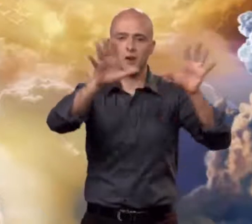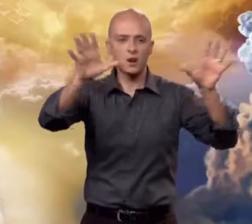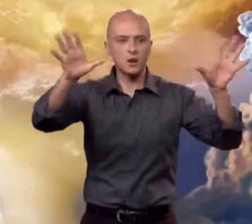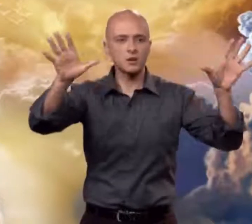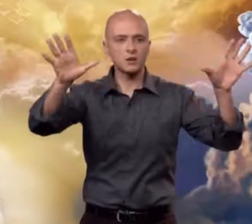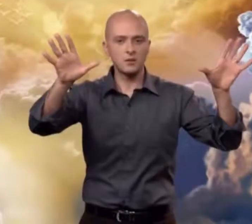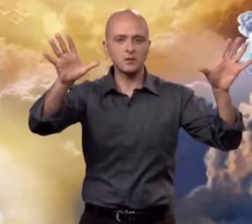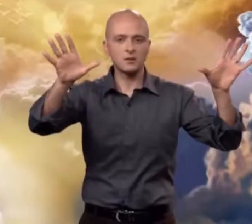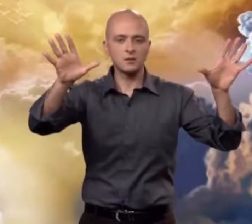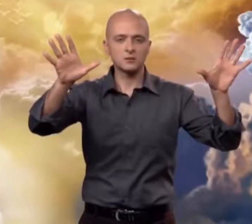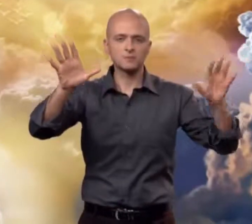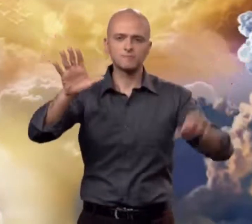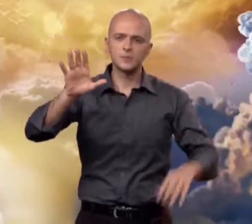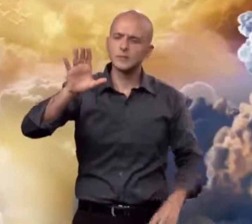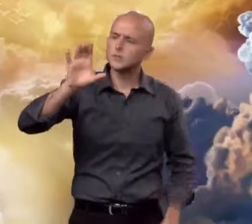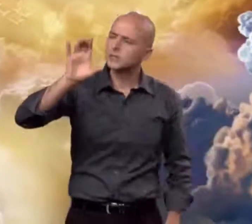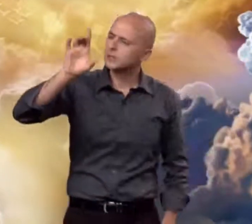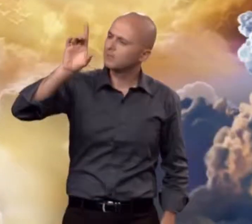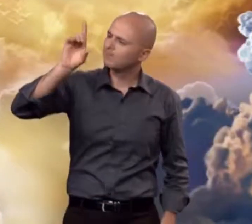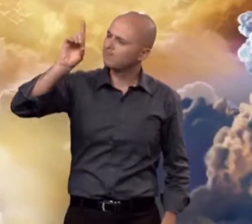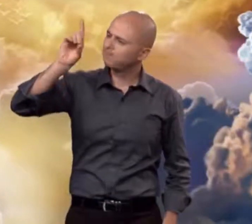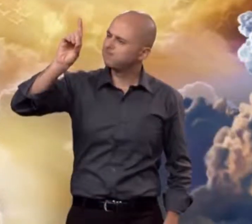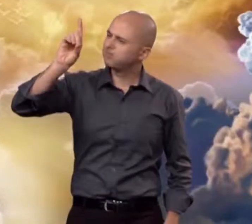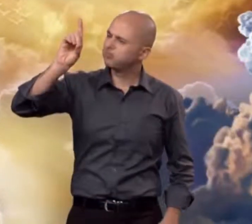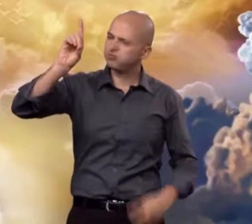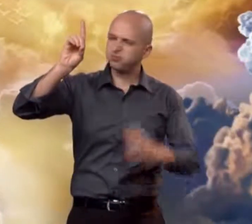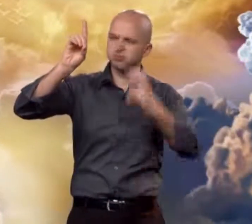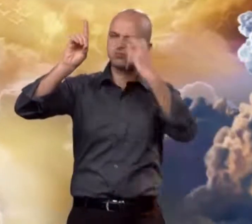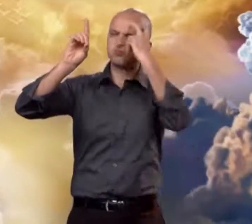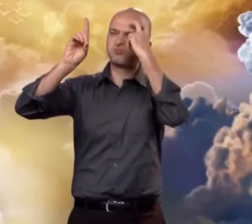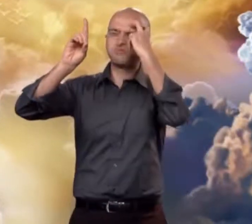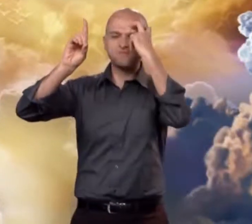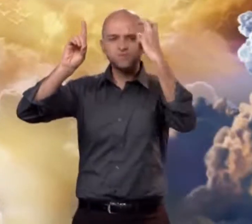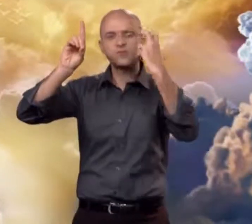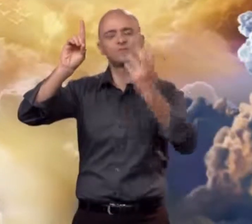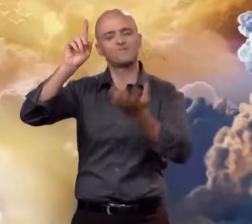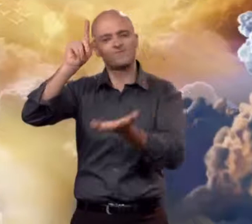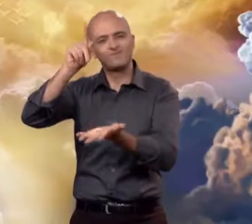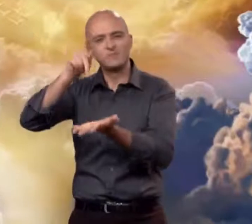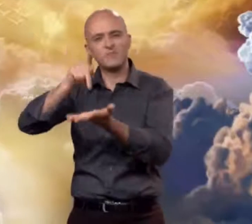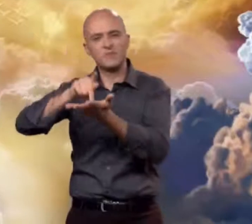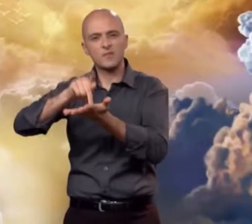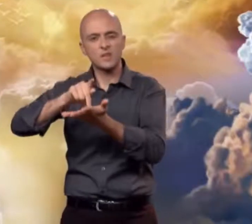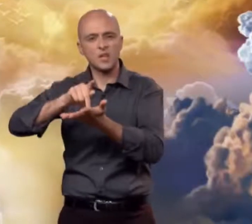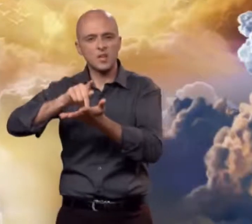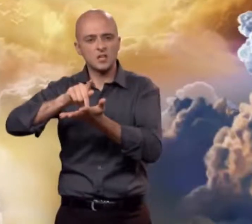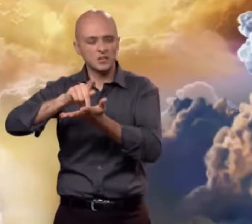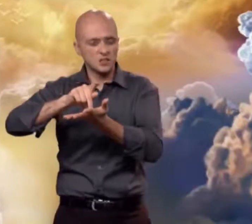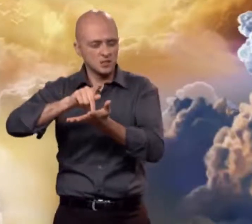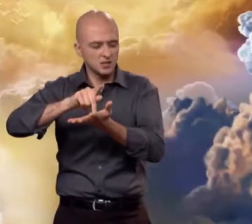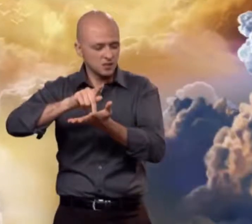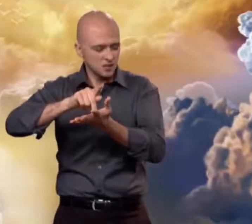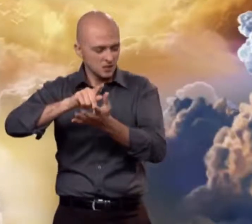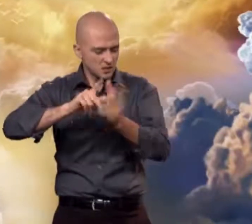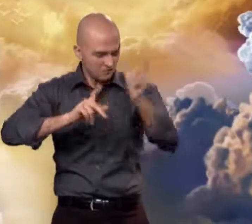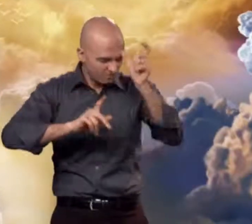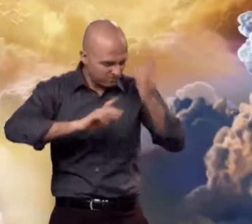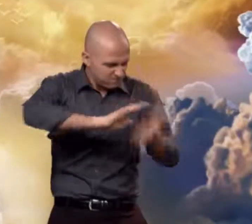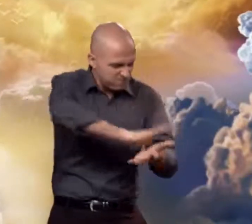completamente desenvolvidos, para que seu verdadeiro caráter fosse visto por todos. Lúcifer era grandemente amado